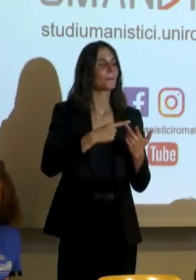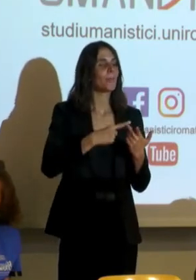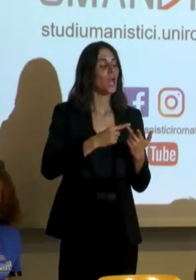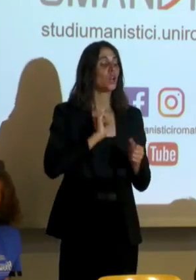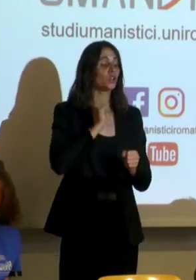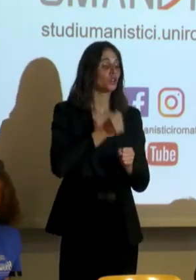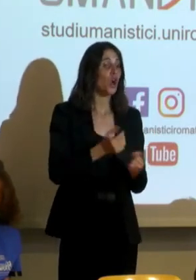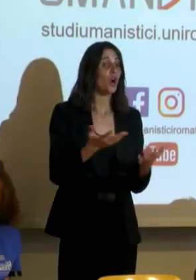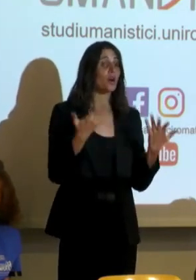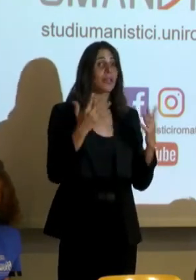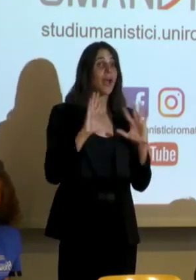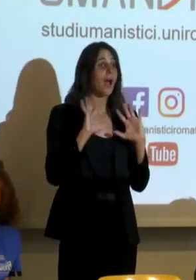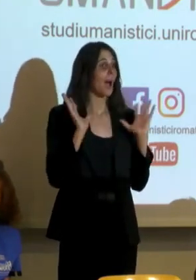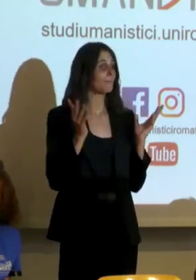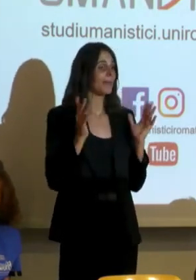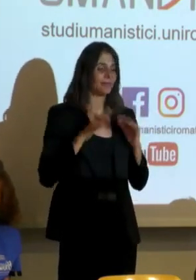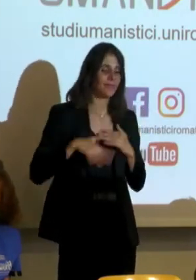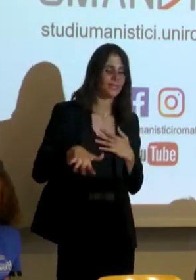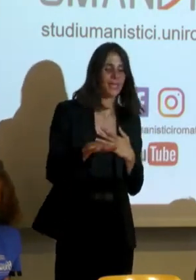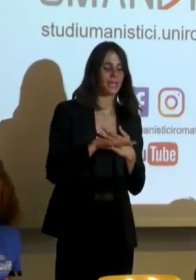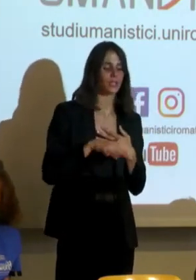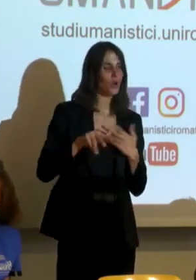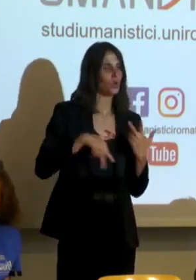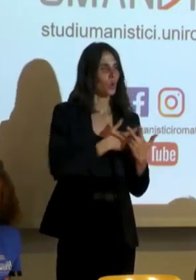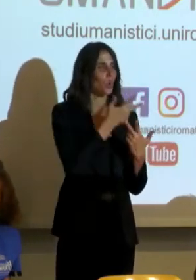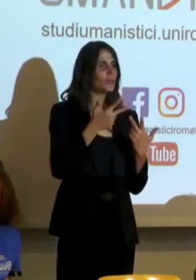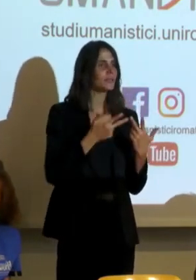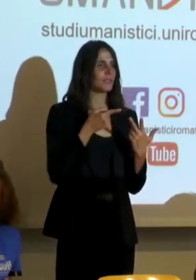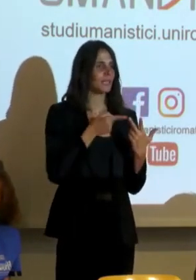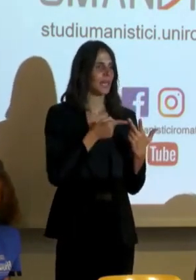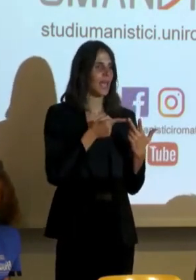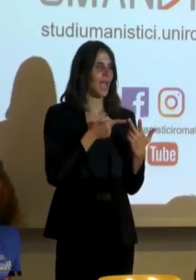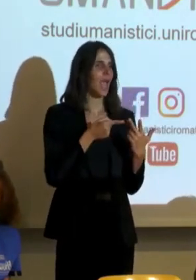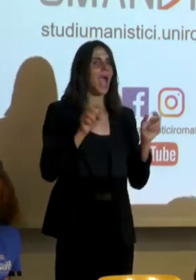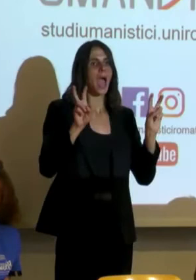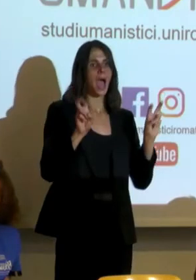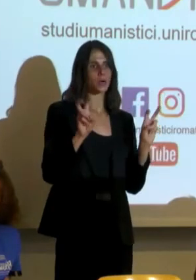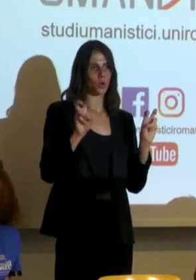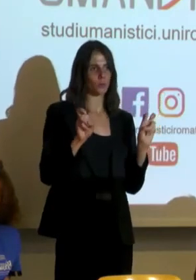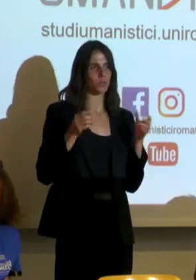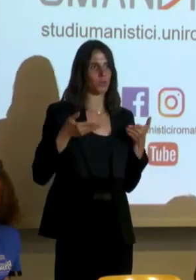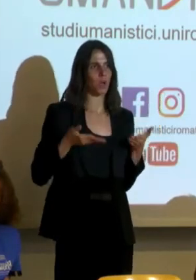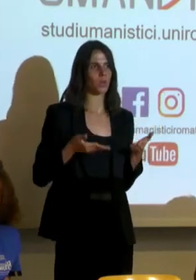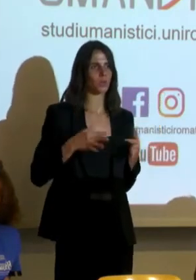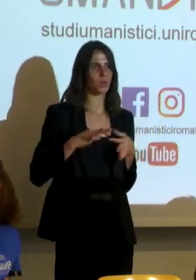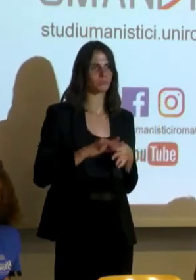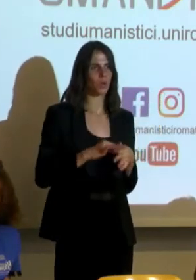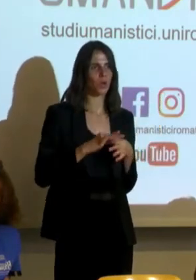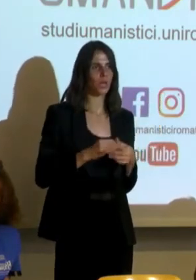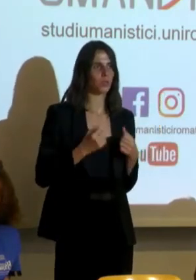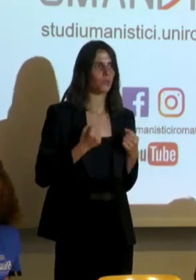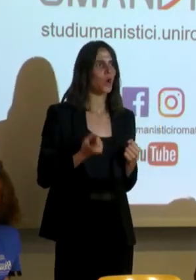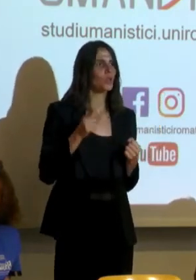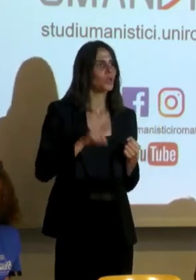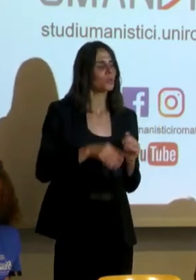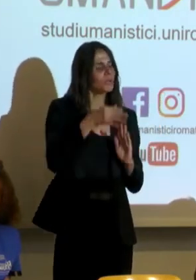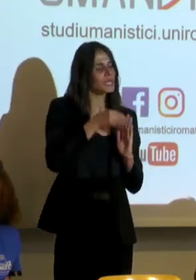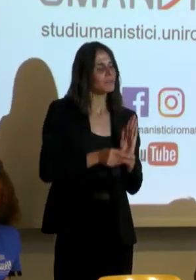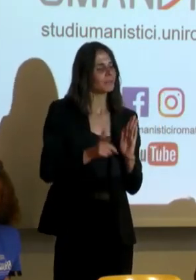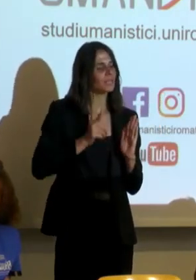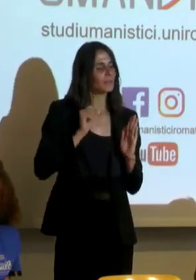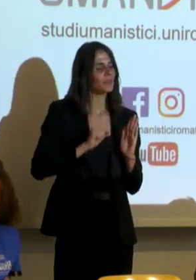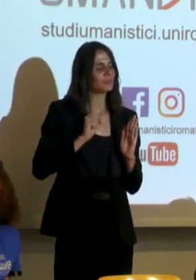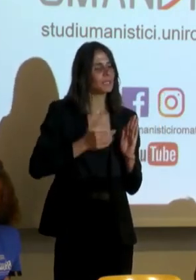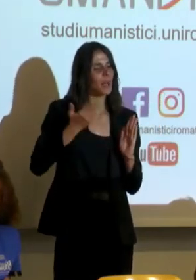territorio, quindi tutte le tematiche che credo siano non soltanto attuali ma dirimenti per comprendere il passato e leggere